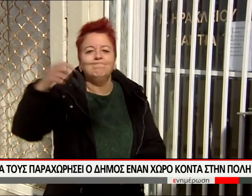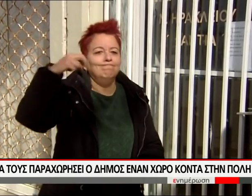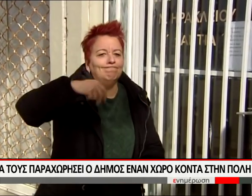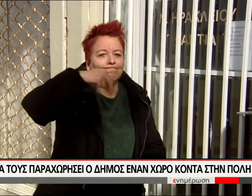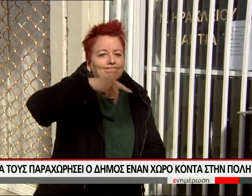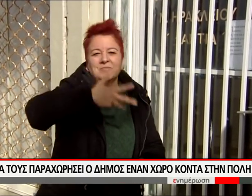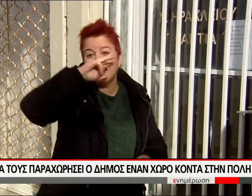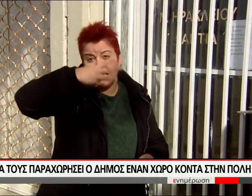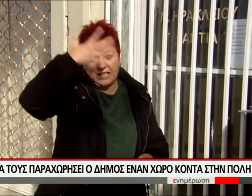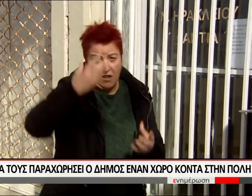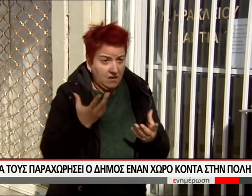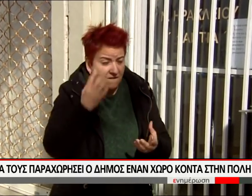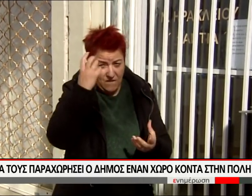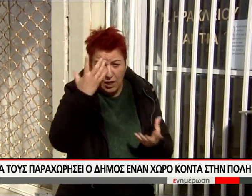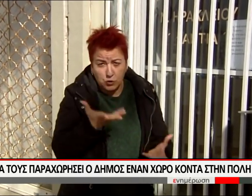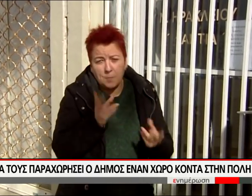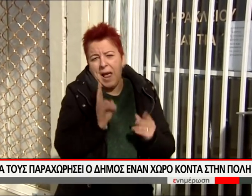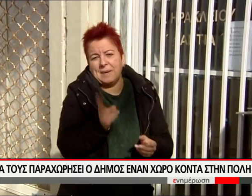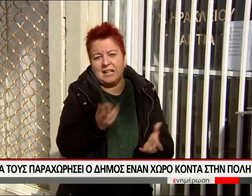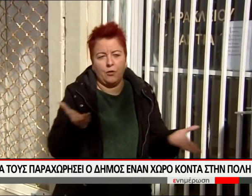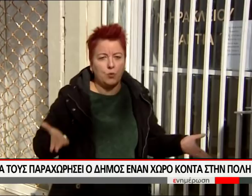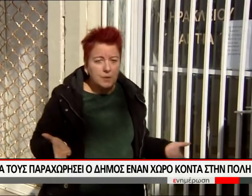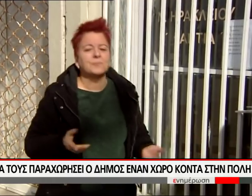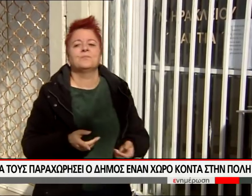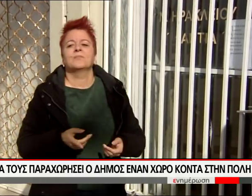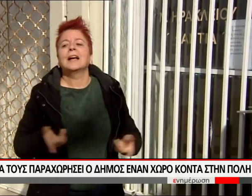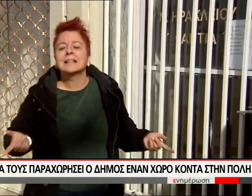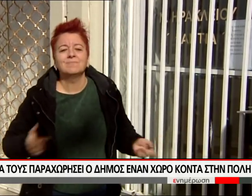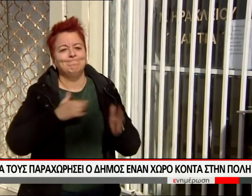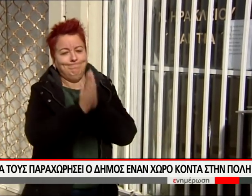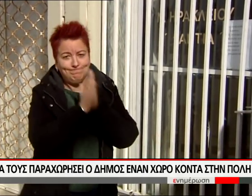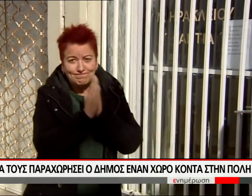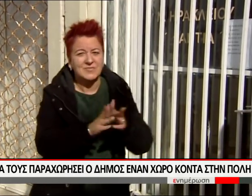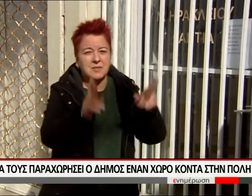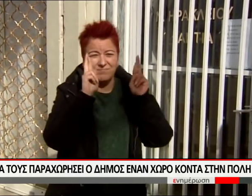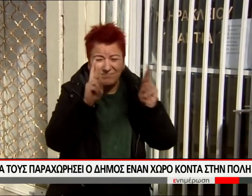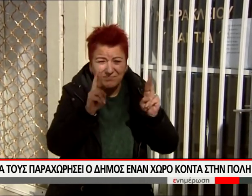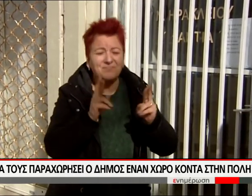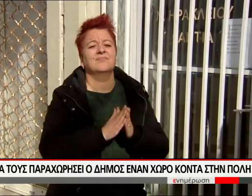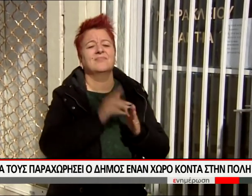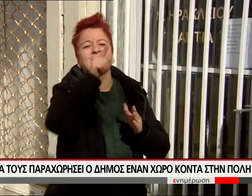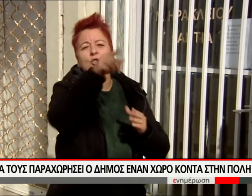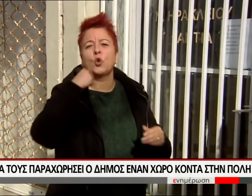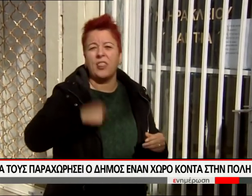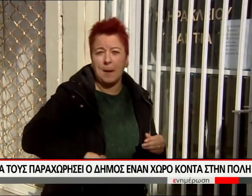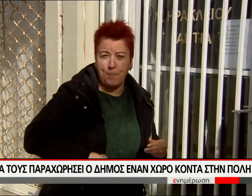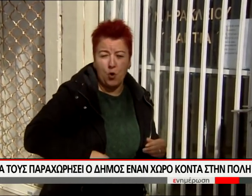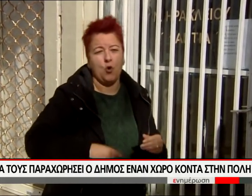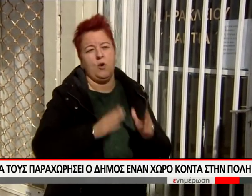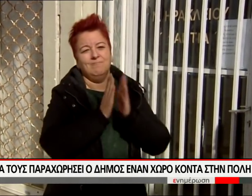Επίσης τη νύχτα εδώ είναι λίγο επικίνδυνα τα πράγματα, είναι λίγο ερημική περιοχή και πολλοί φοβούνται και με τα πόδια ακόμα να έρθουν. Εγώ ήθελα να κάνω μια παράκληση προς